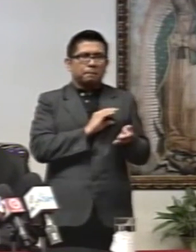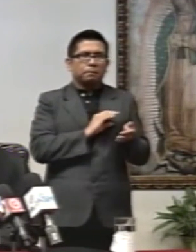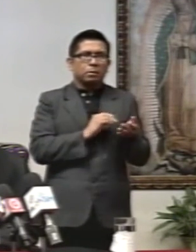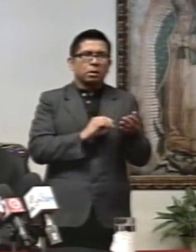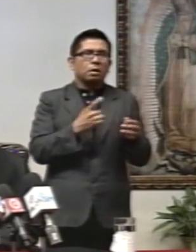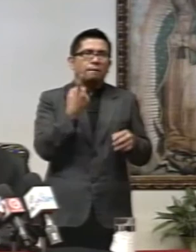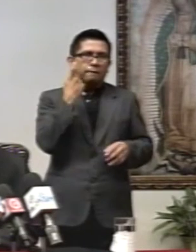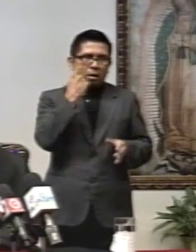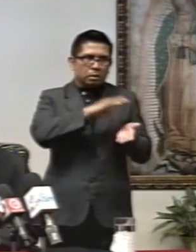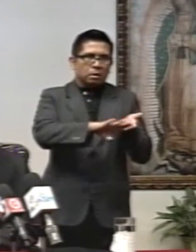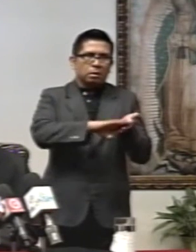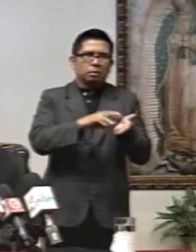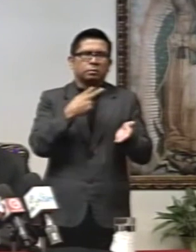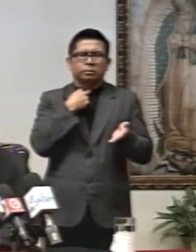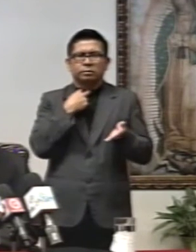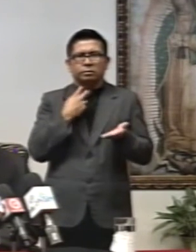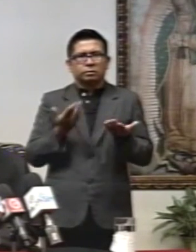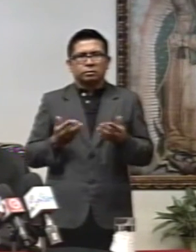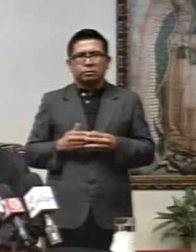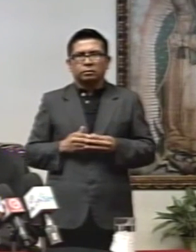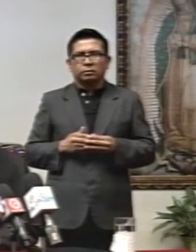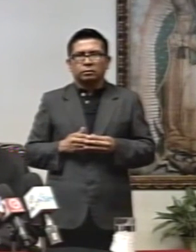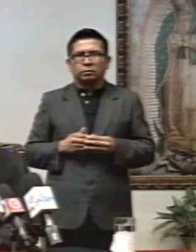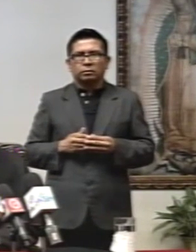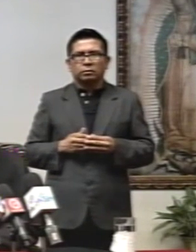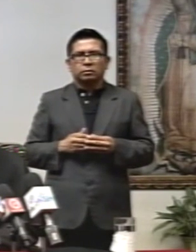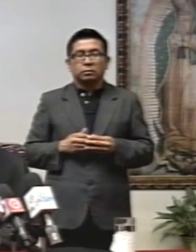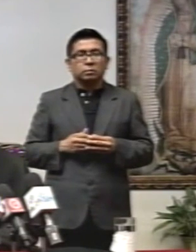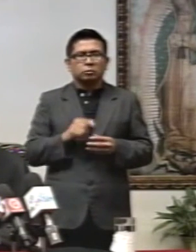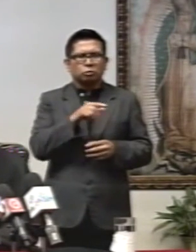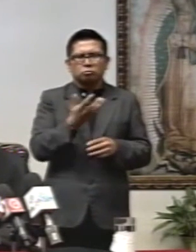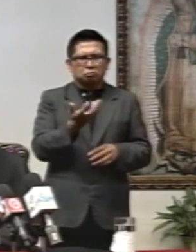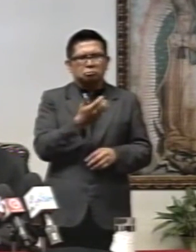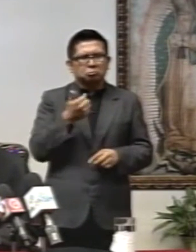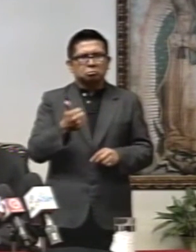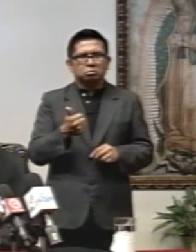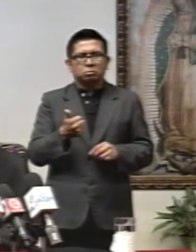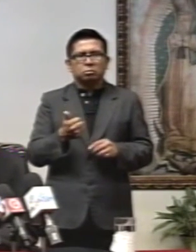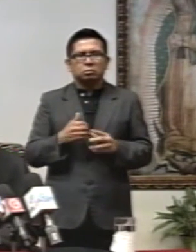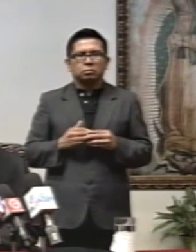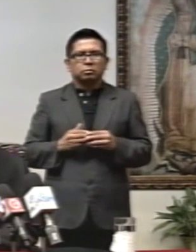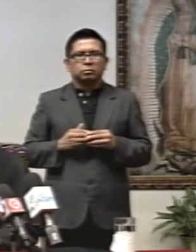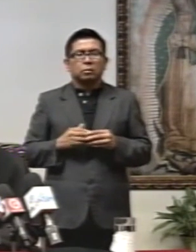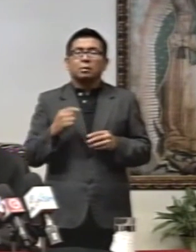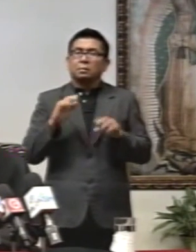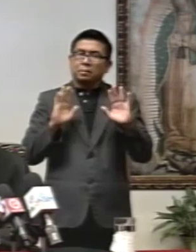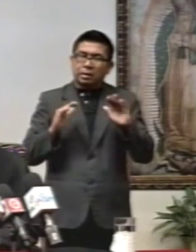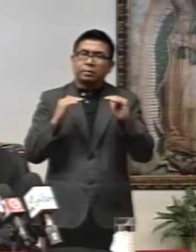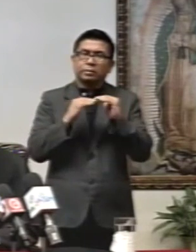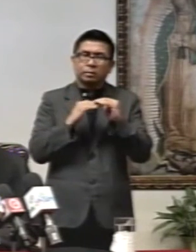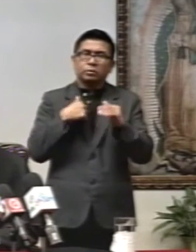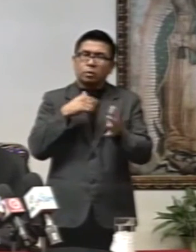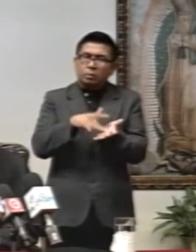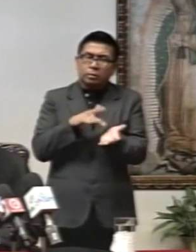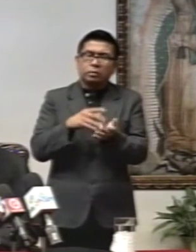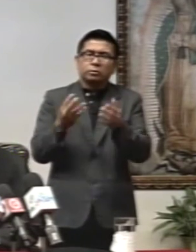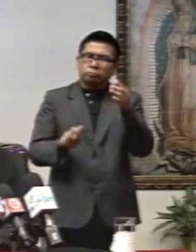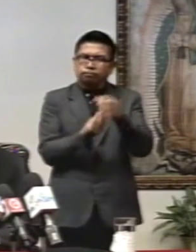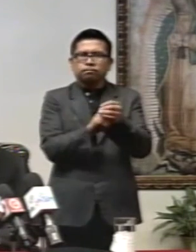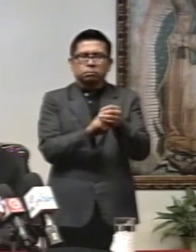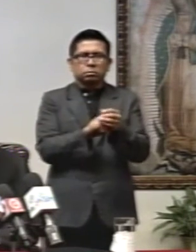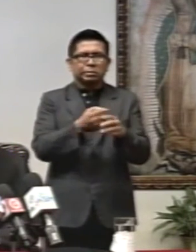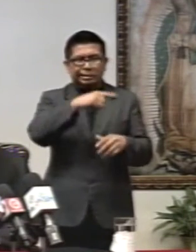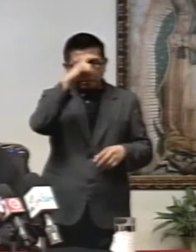más de la mitad, etc. Entonces, todo eso está muy bien, eso está muy bien. Pero además de eso, yo pediría que